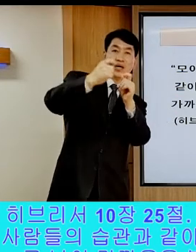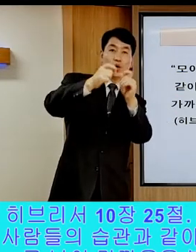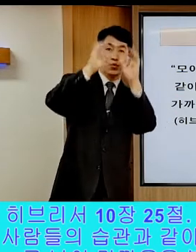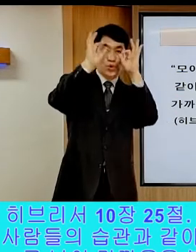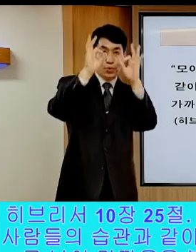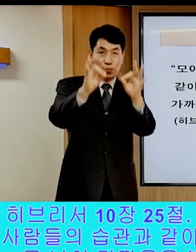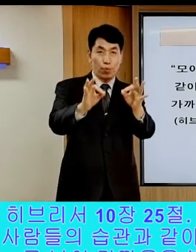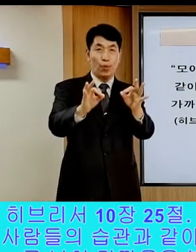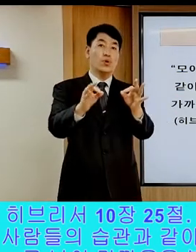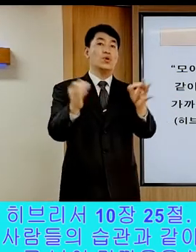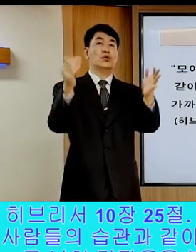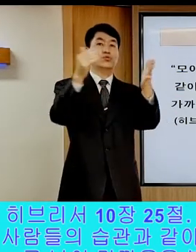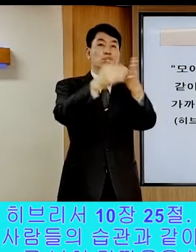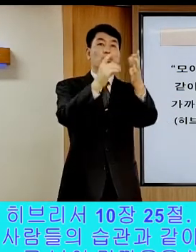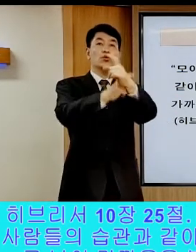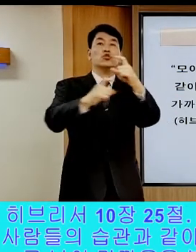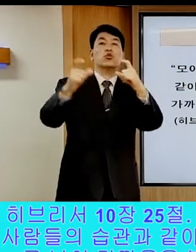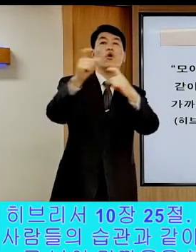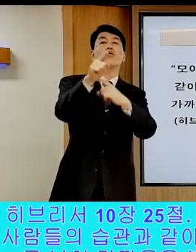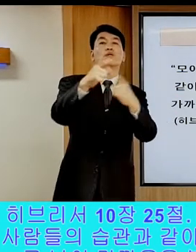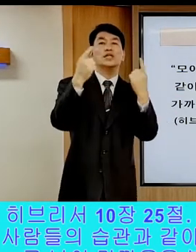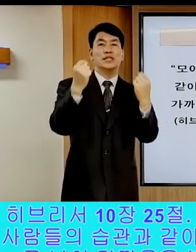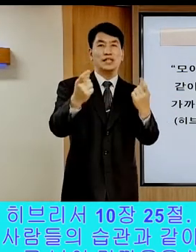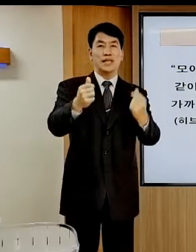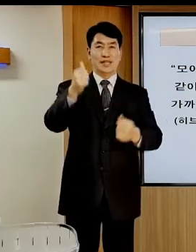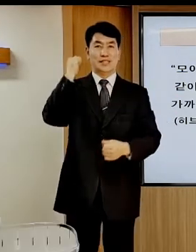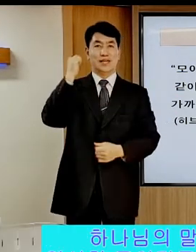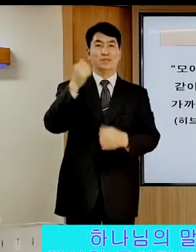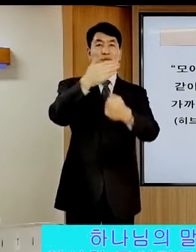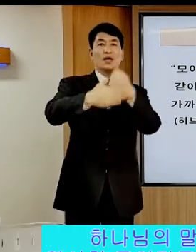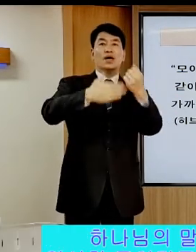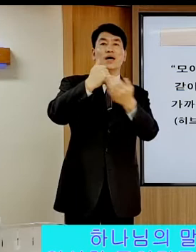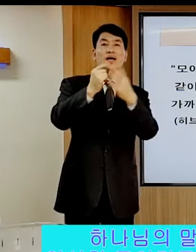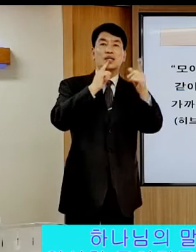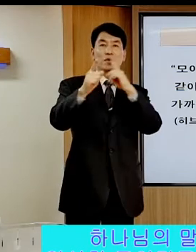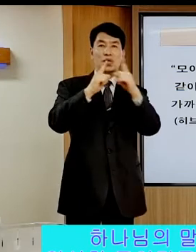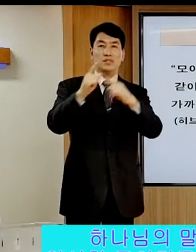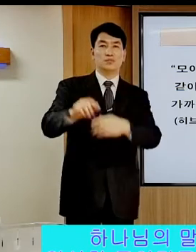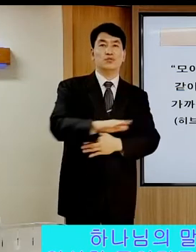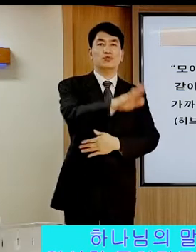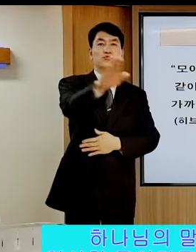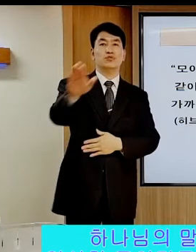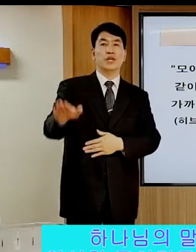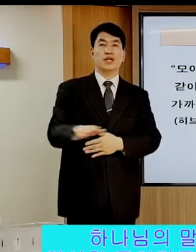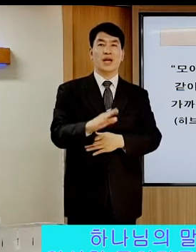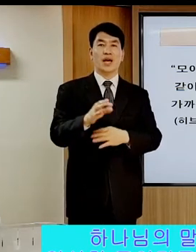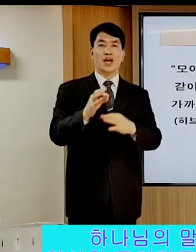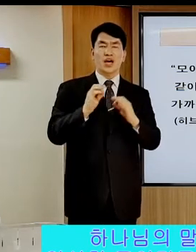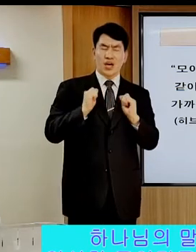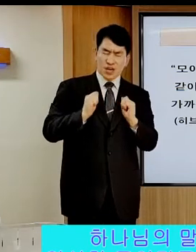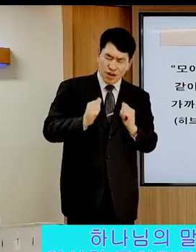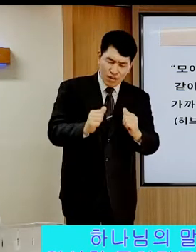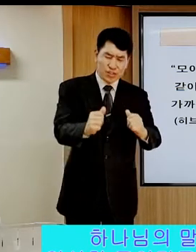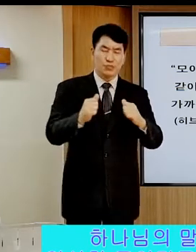가까움을 볼수록 더욱 그리하자. 하나님의 말씀을 우리에게